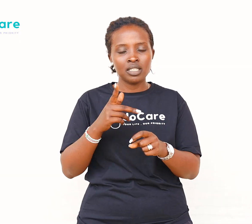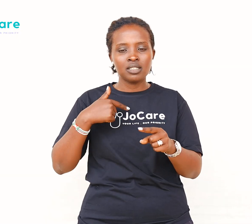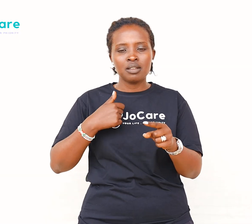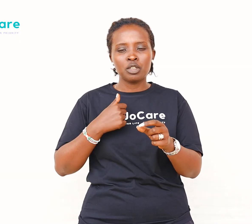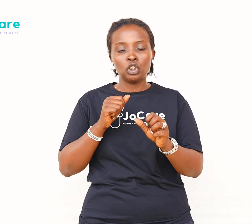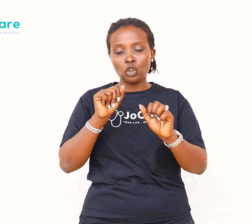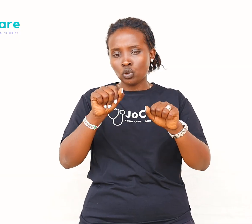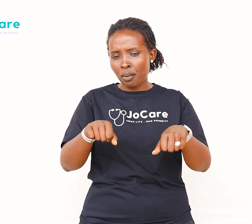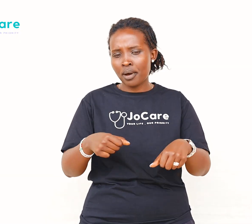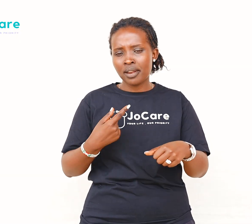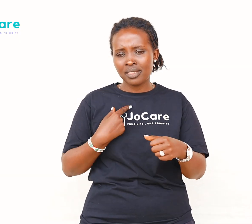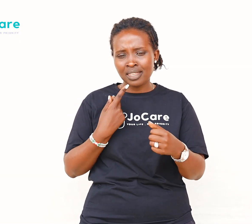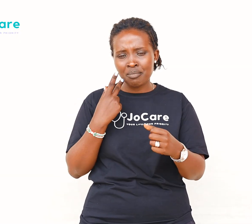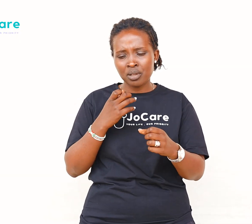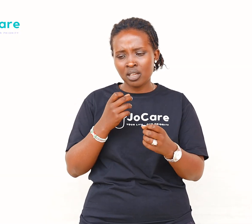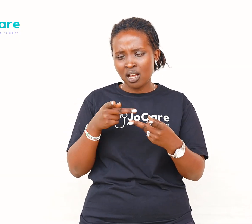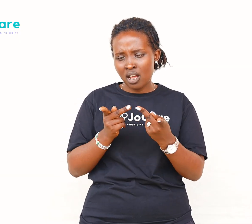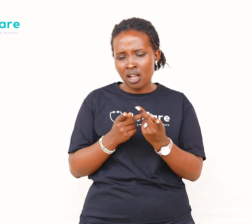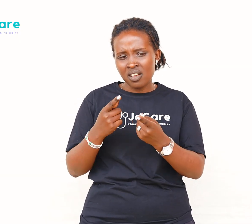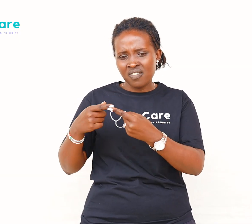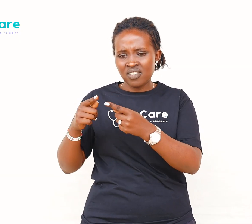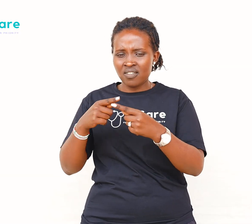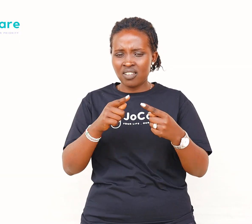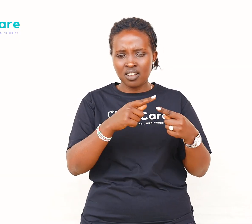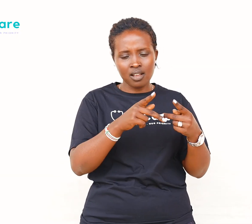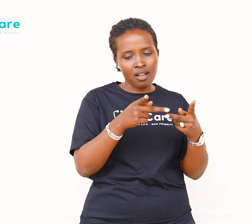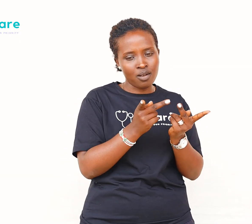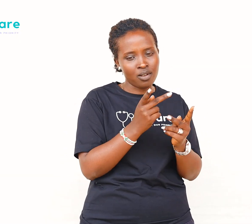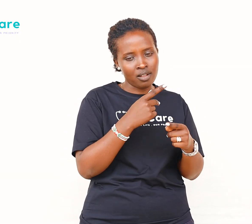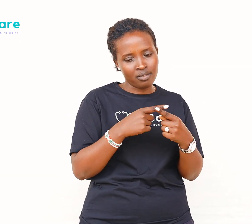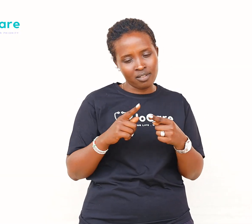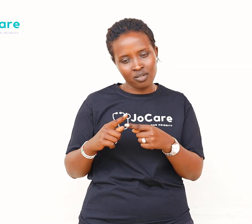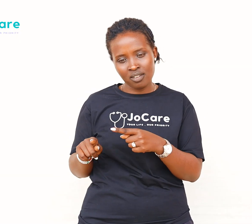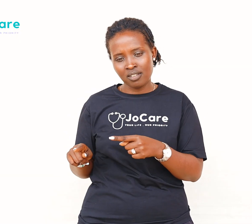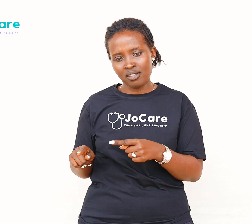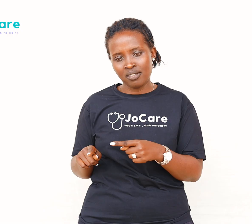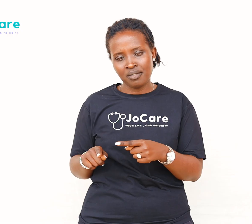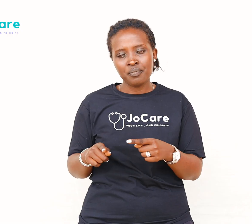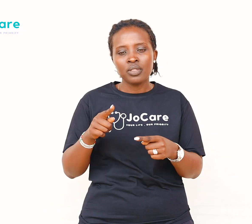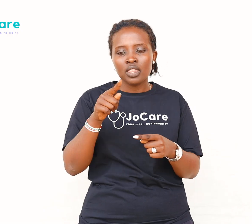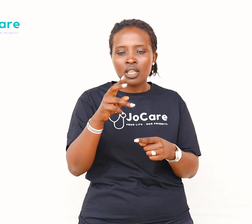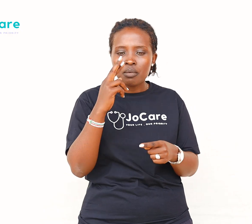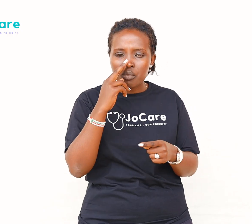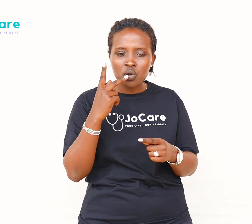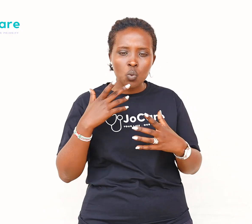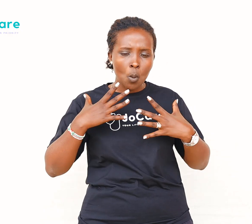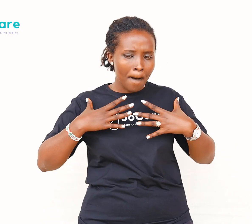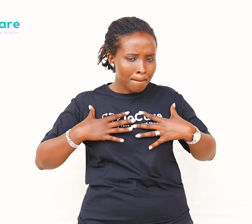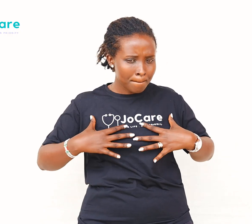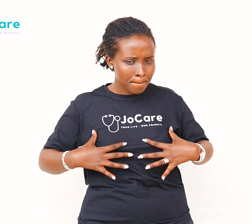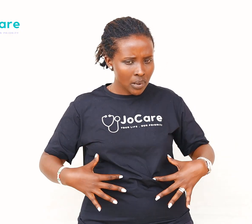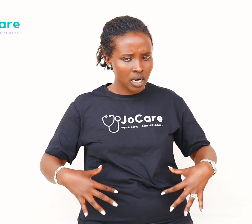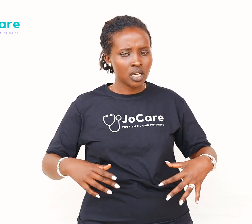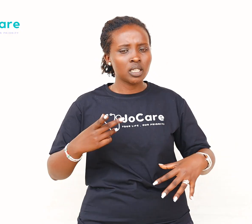zizabasha, navuga ngo, gukwira abantu bari mu ngeri zose zitandukanye. yego Izo rero kuzambara, urayambara